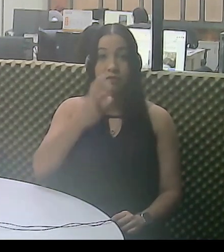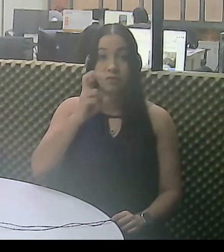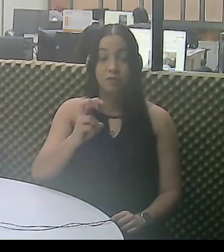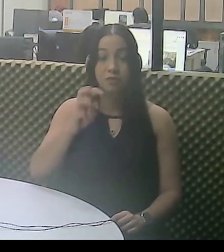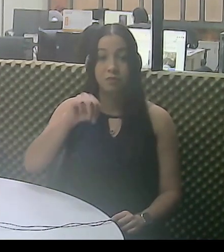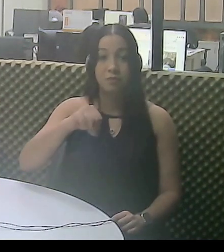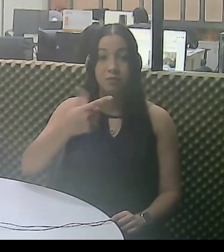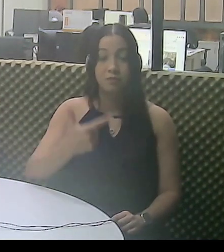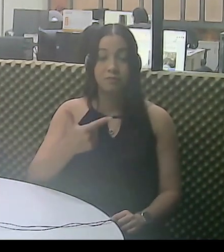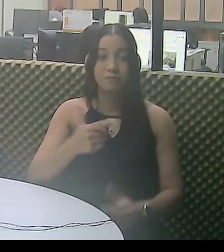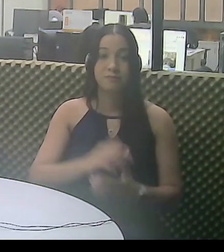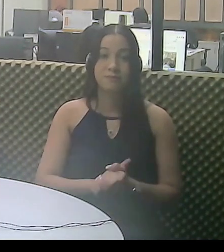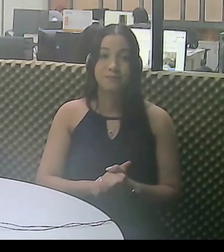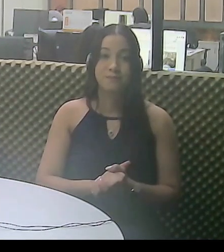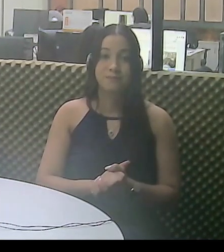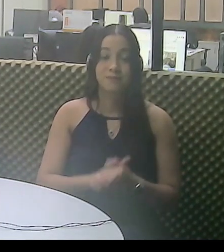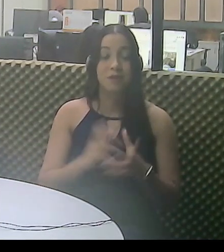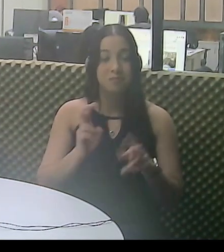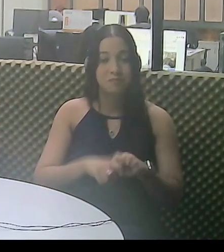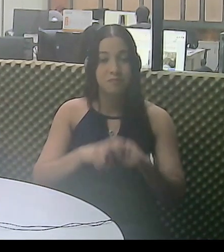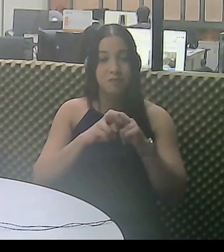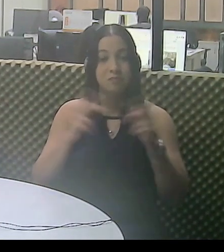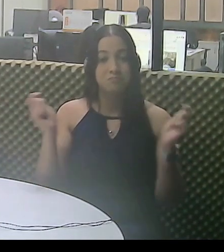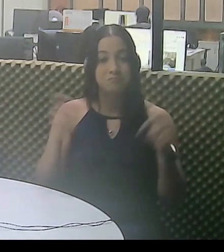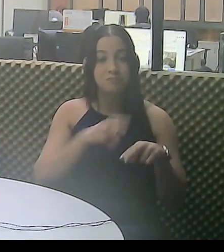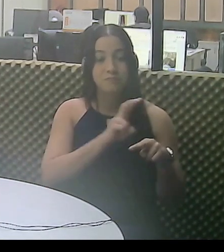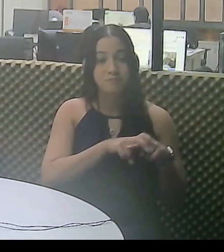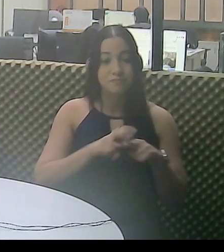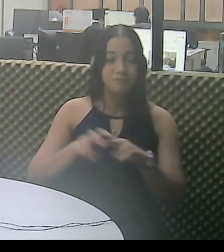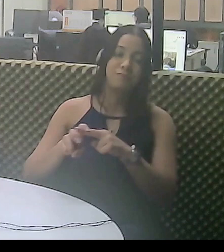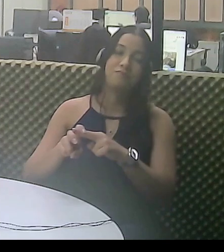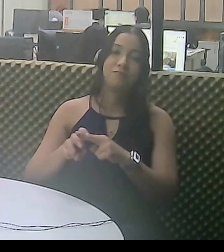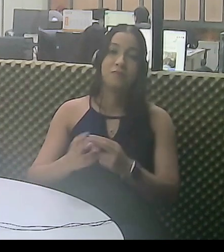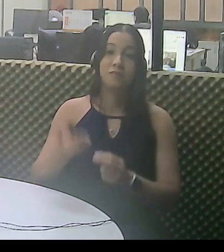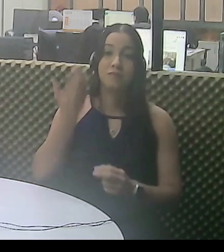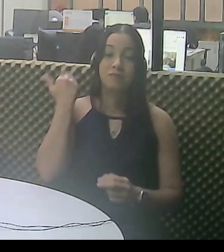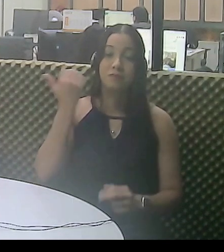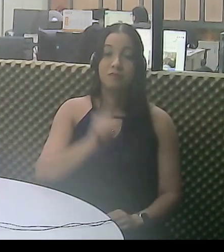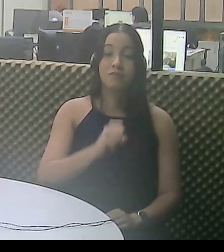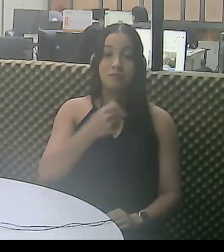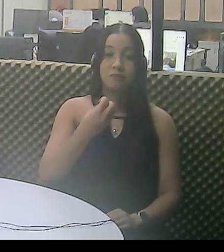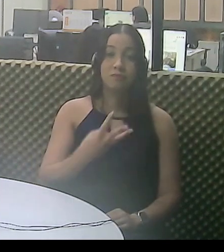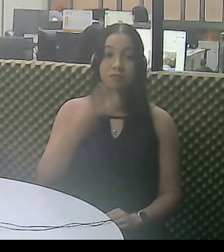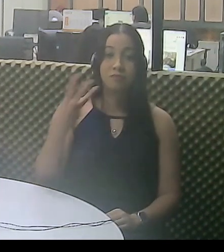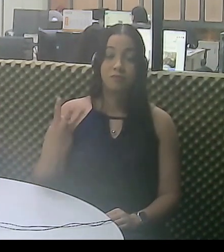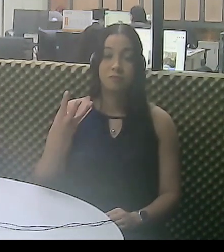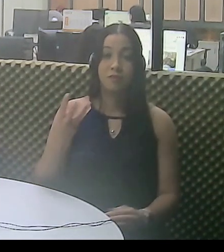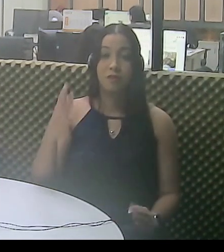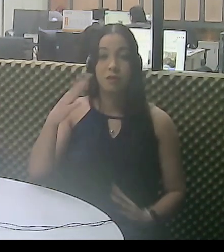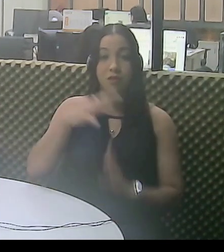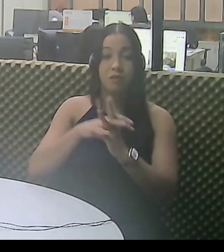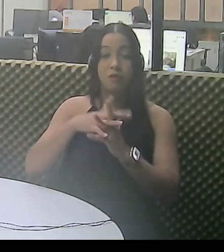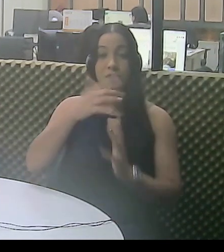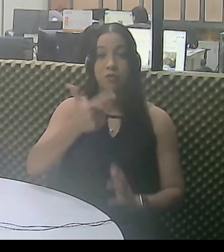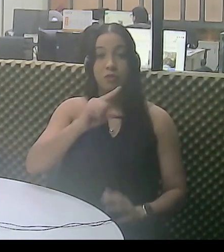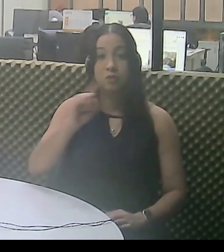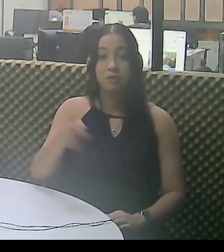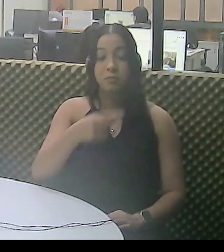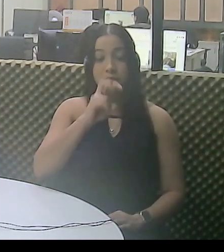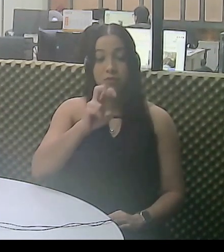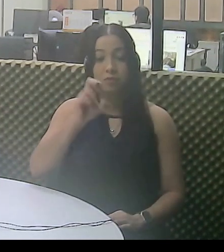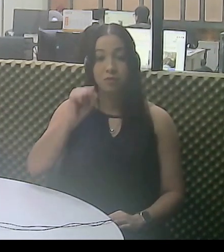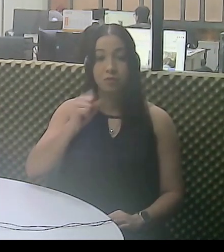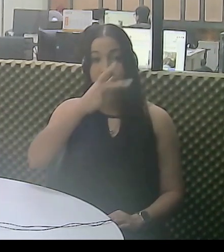935 metros quadrados. Com isso, a capacidade de público passa de 833 para